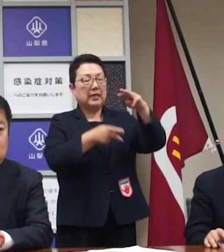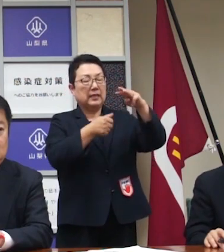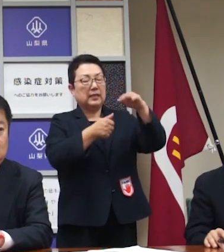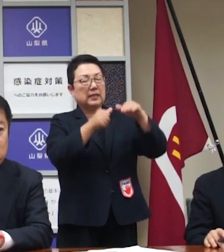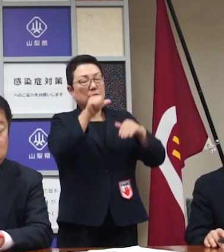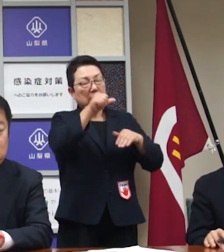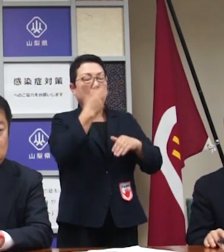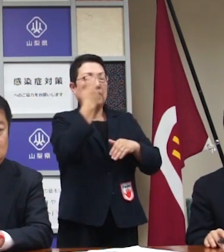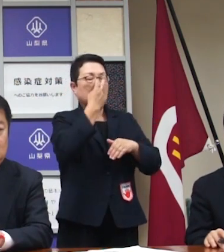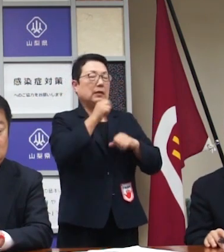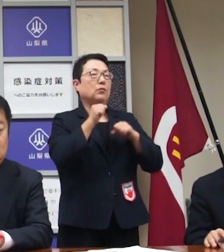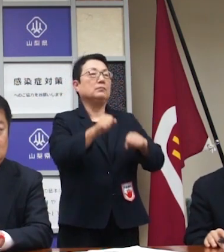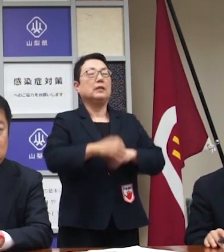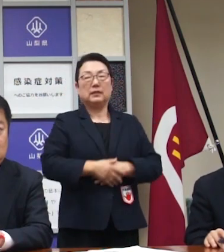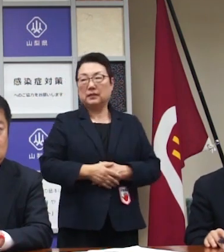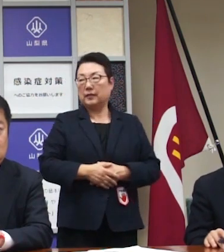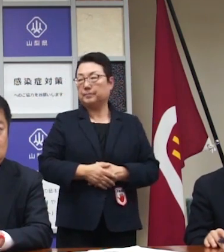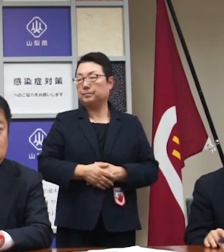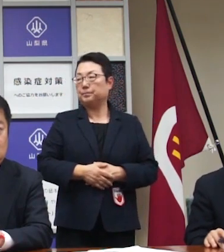。ただ